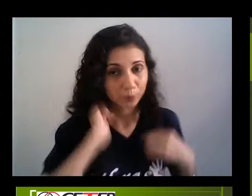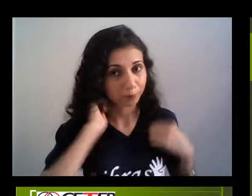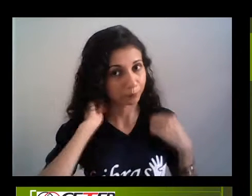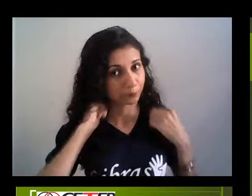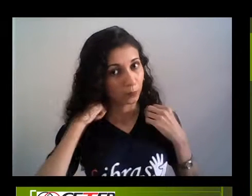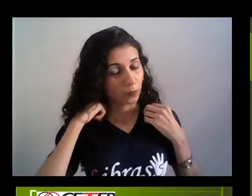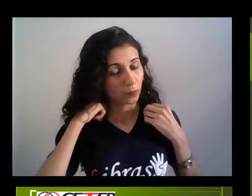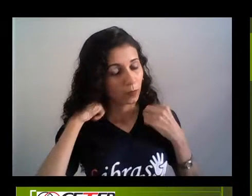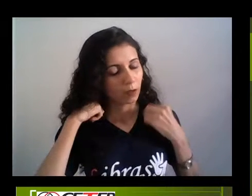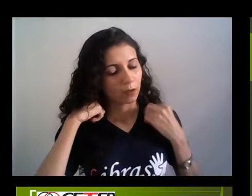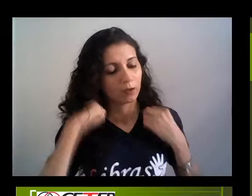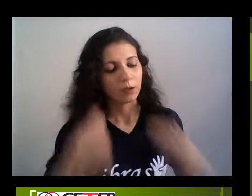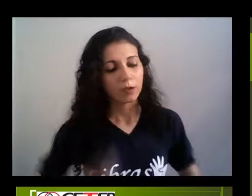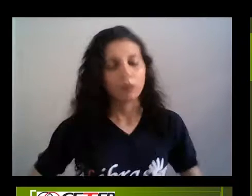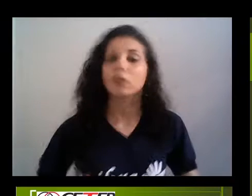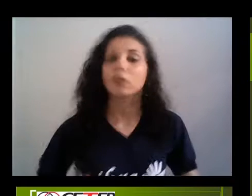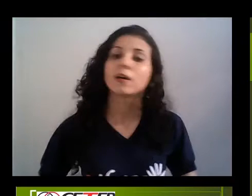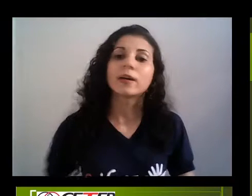rato.